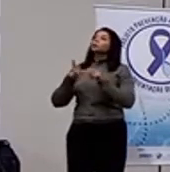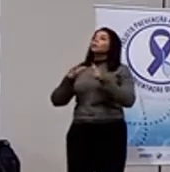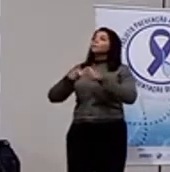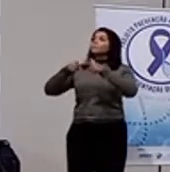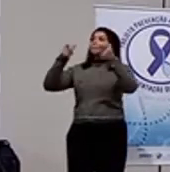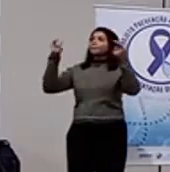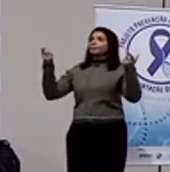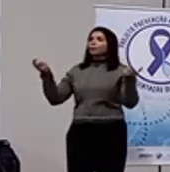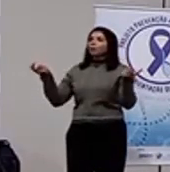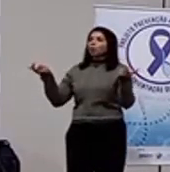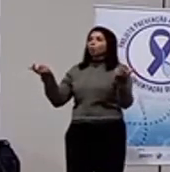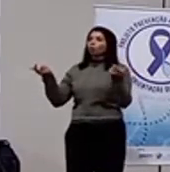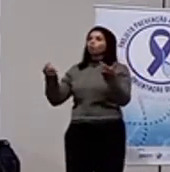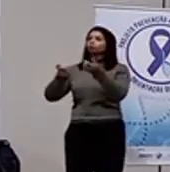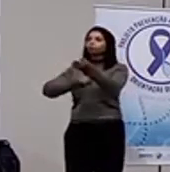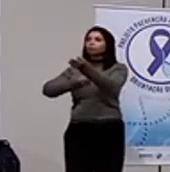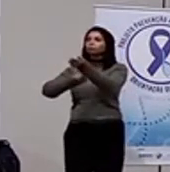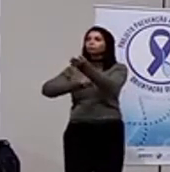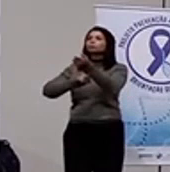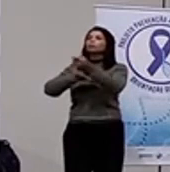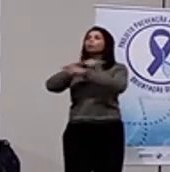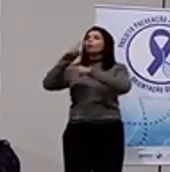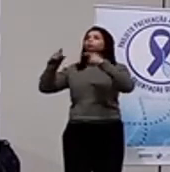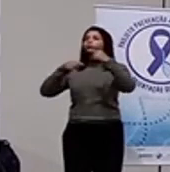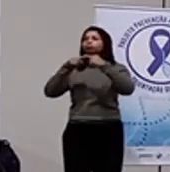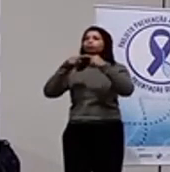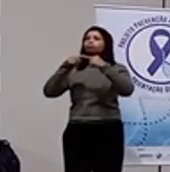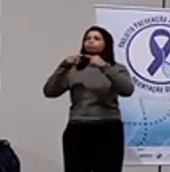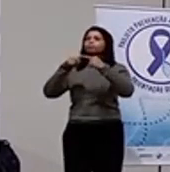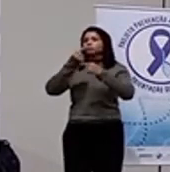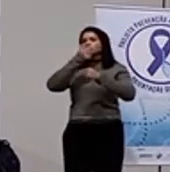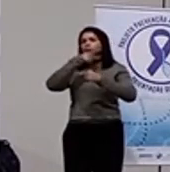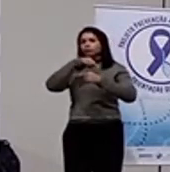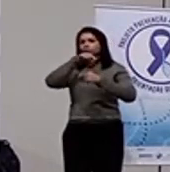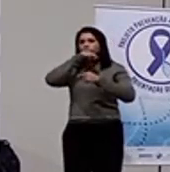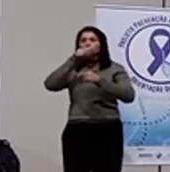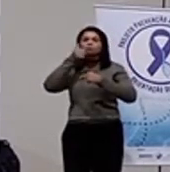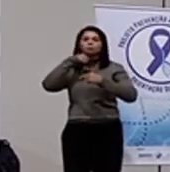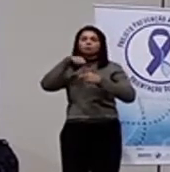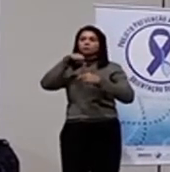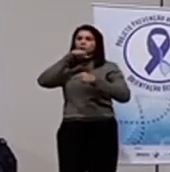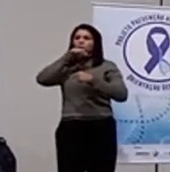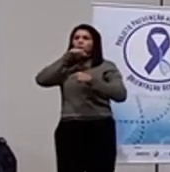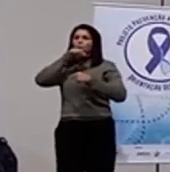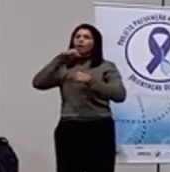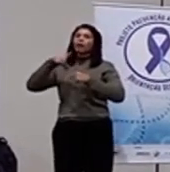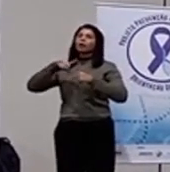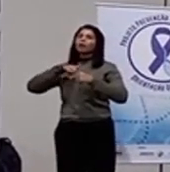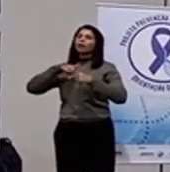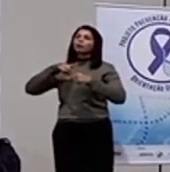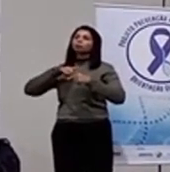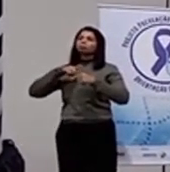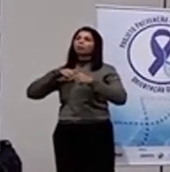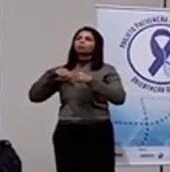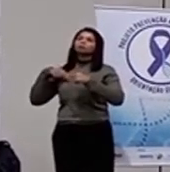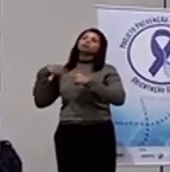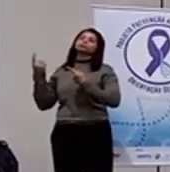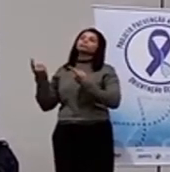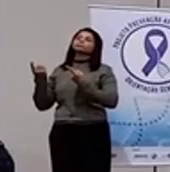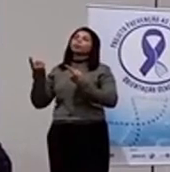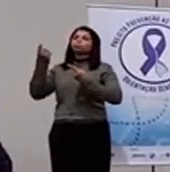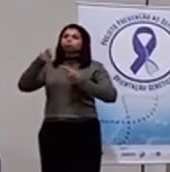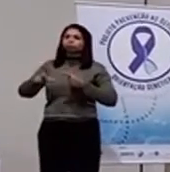a consanguinidade entre os pais, e aí vem aquela questão mesmo da frequência de algumas doenças na